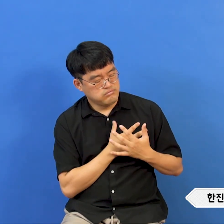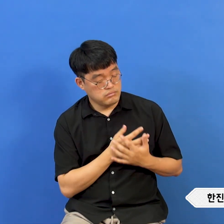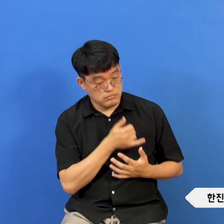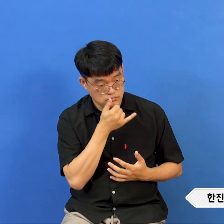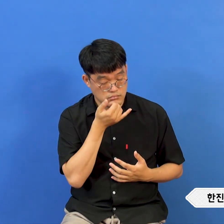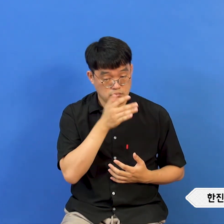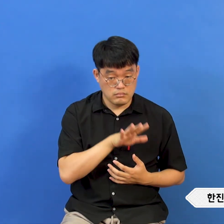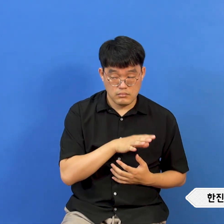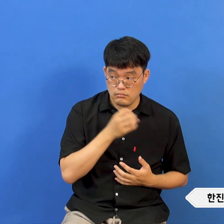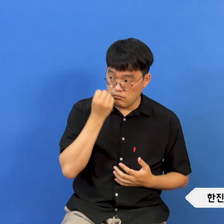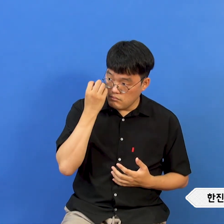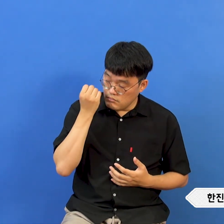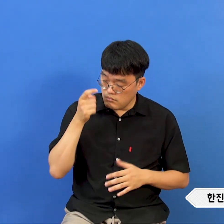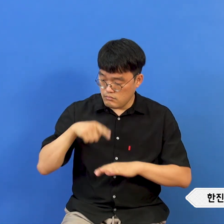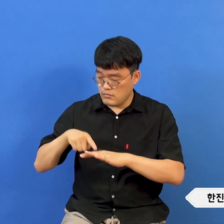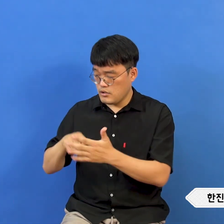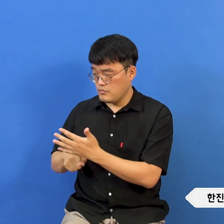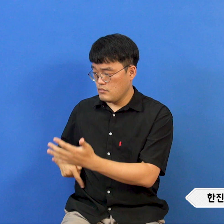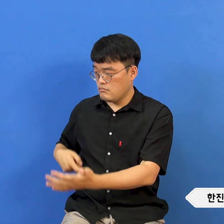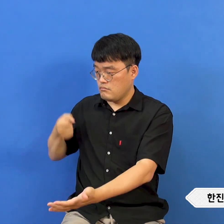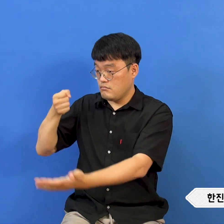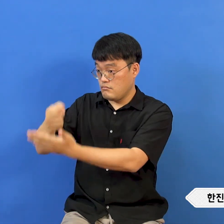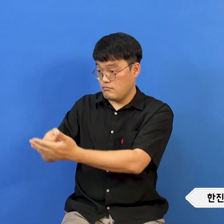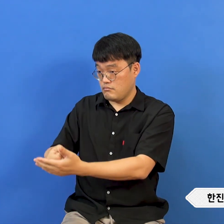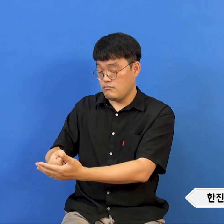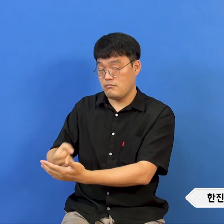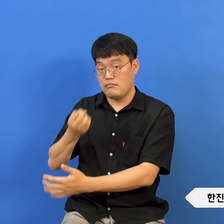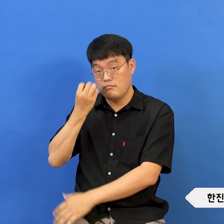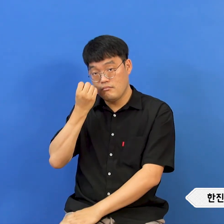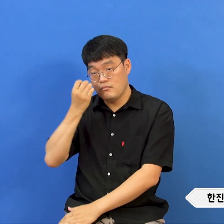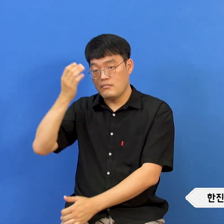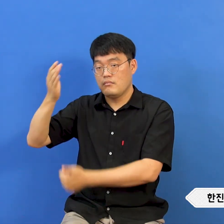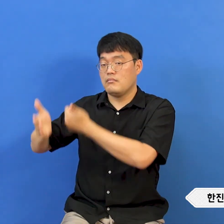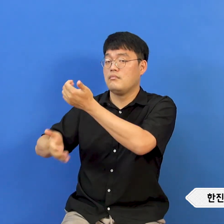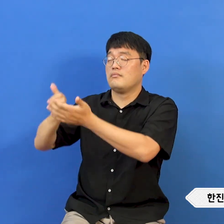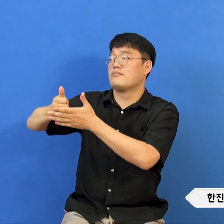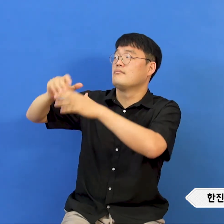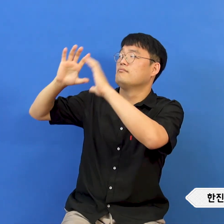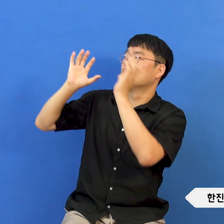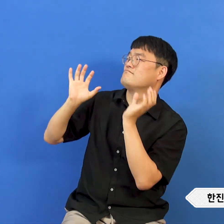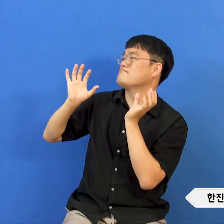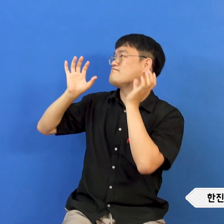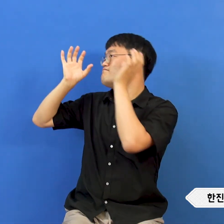이상하게 마음이 담대합니다. 하나님께 다